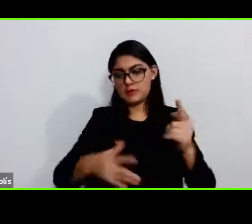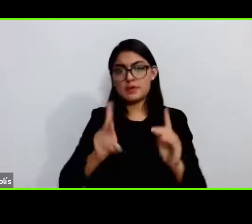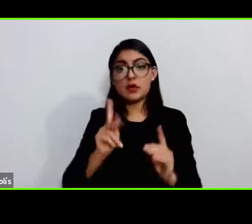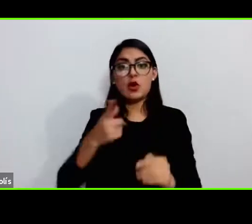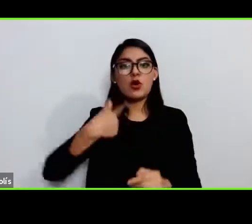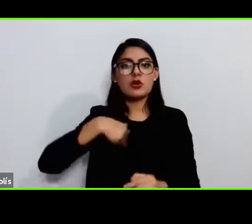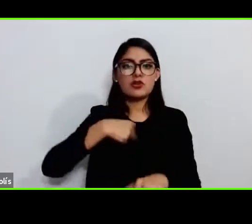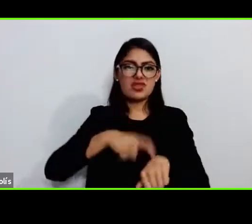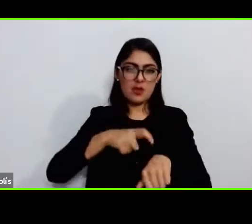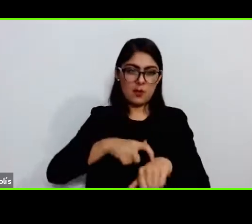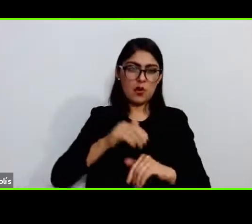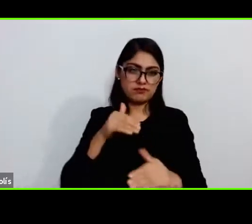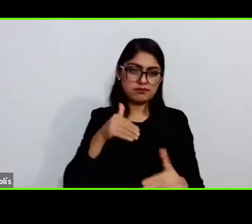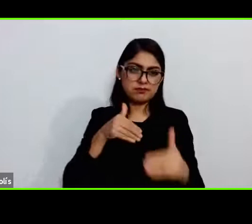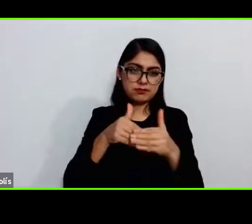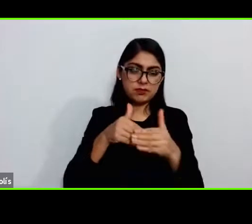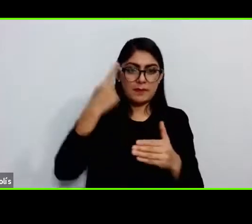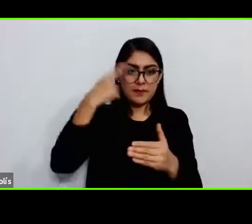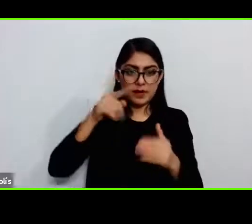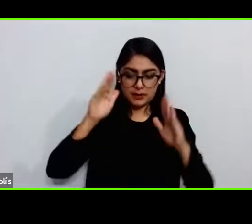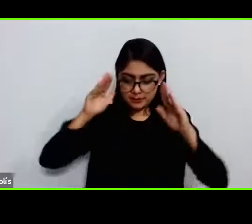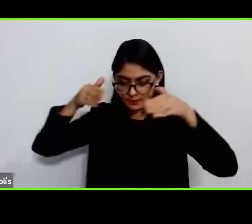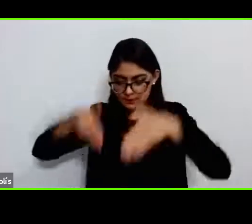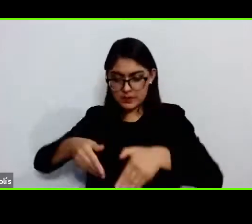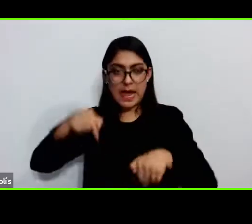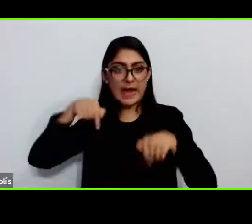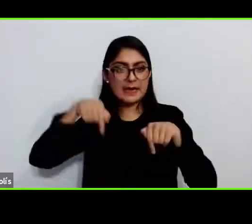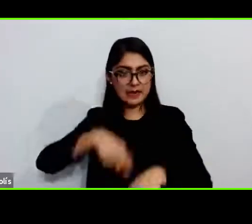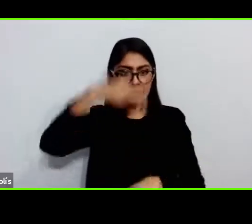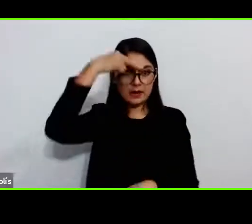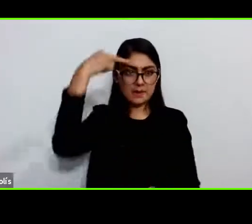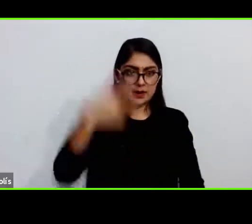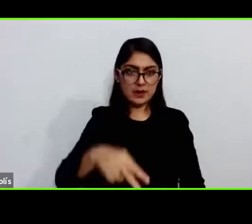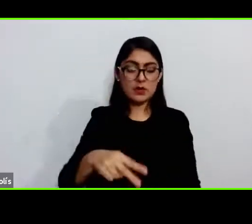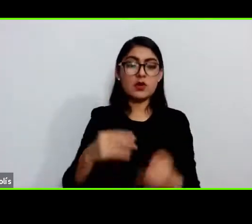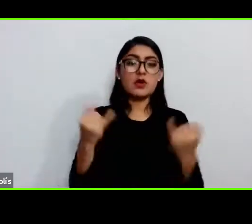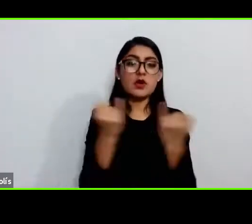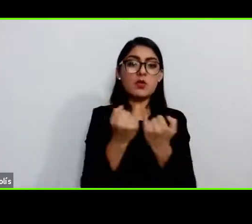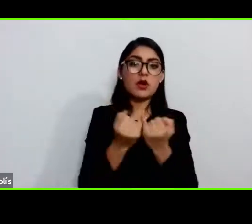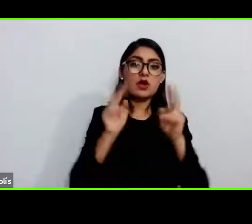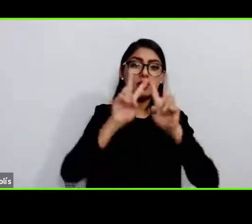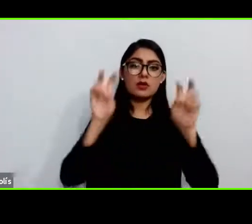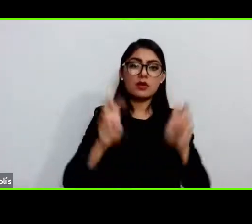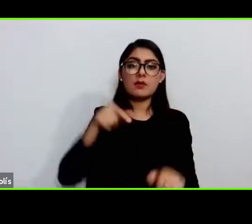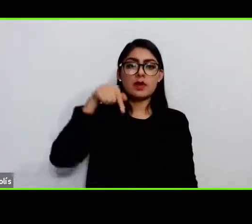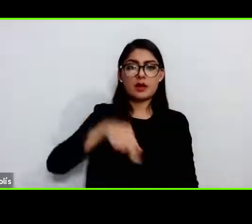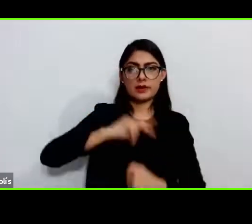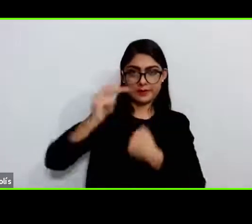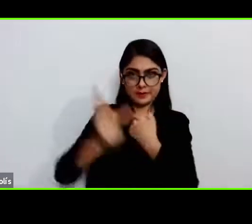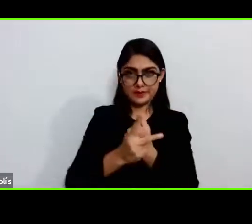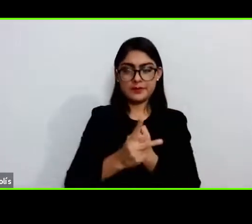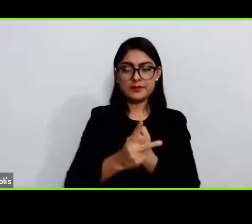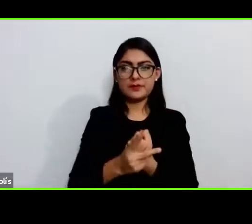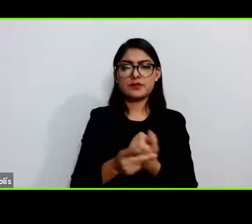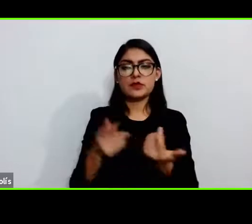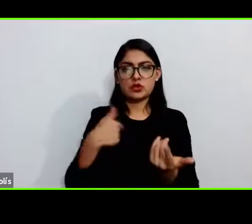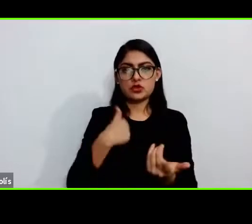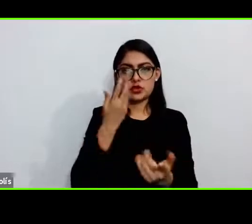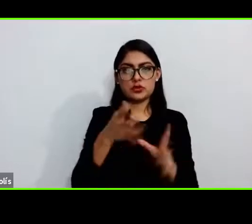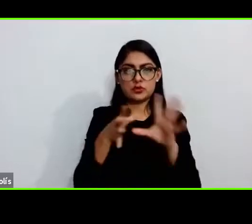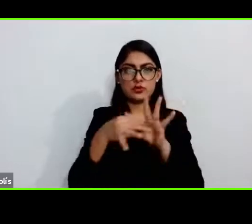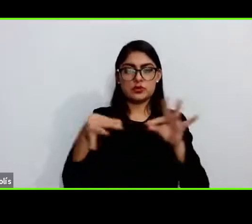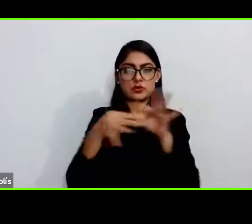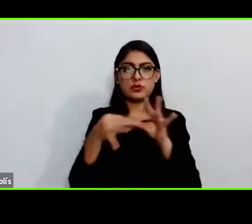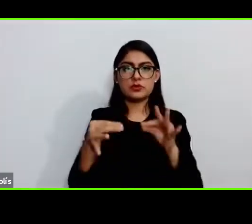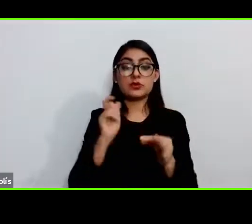dé tiempo también de hablar sobre México y del tema aquí en nuestro país. También